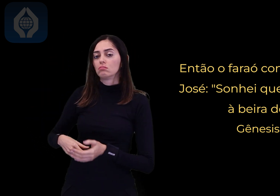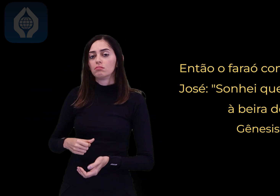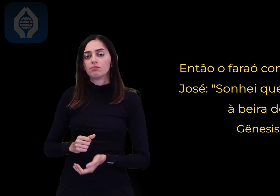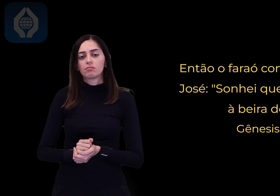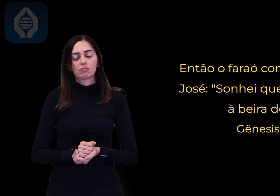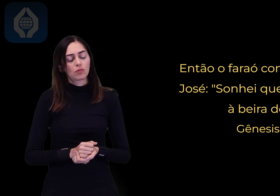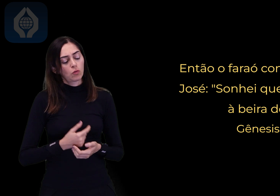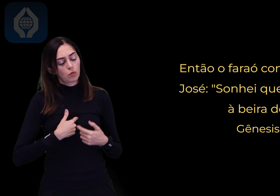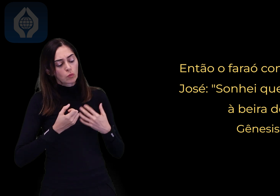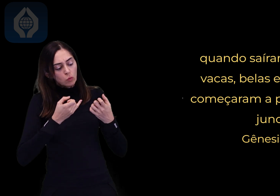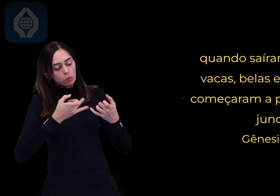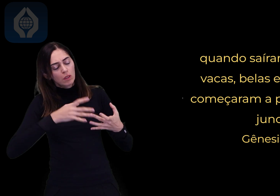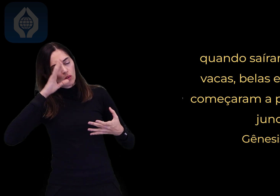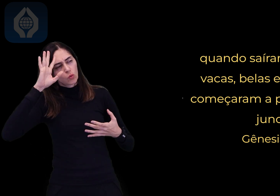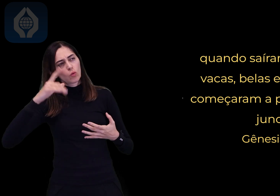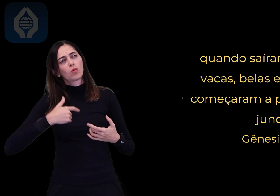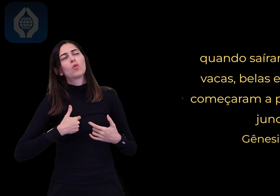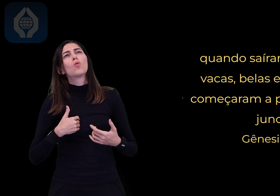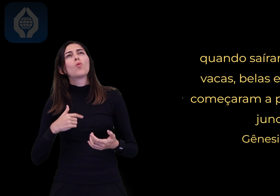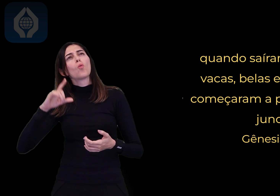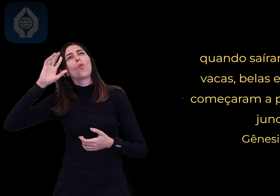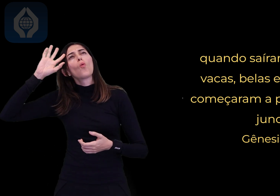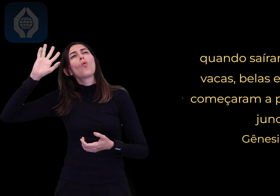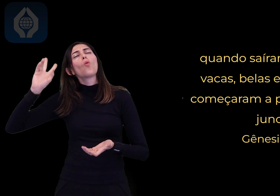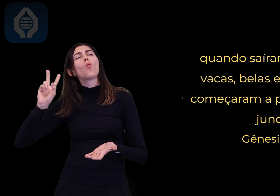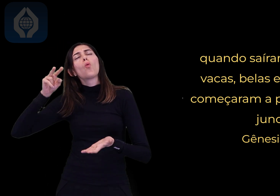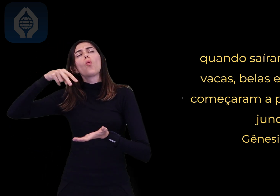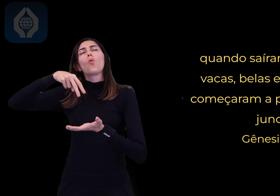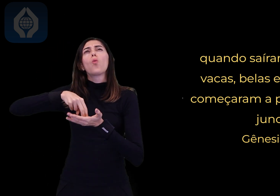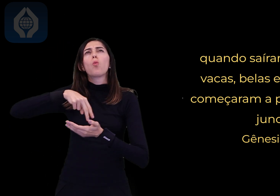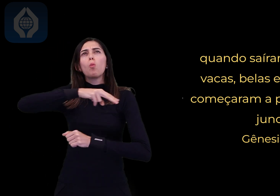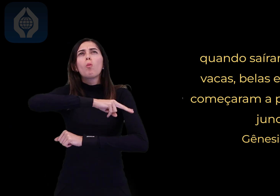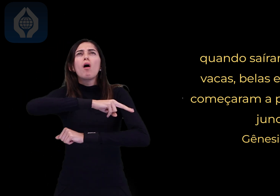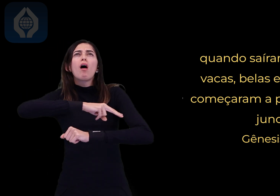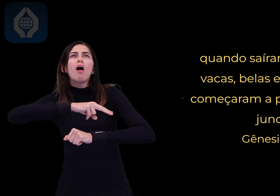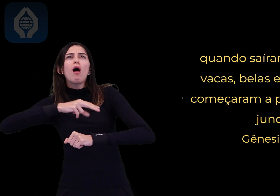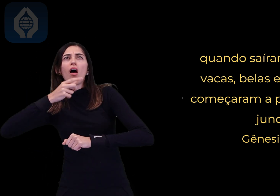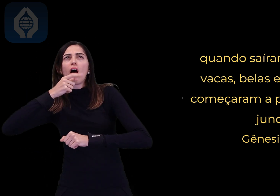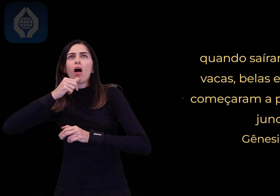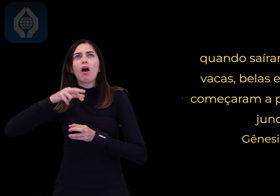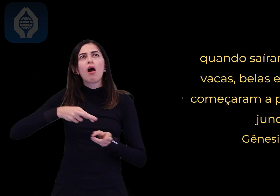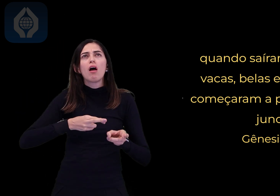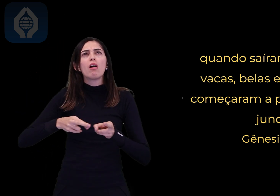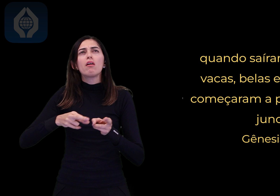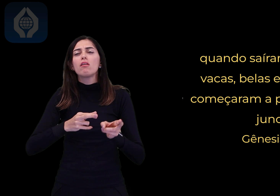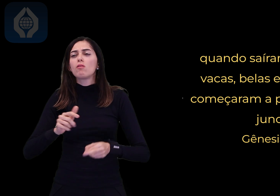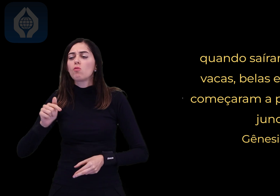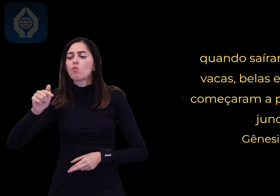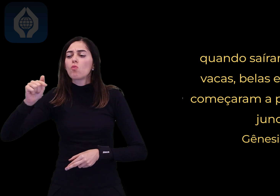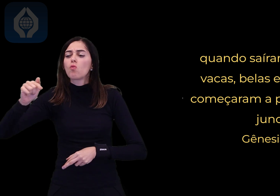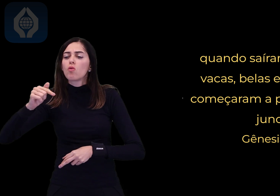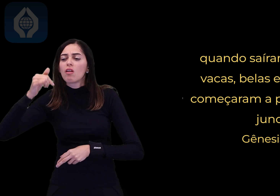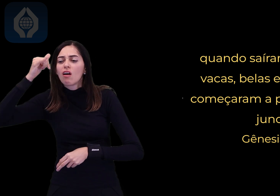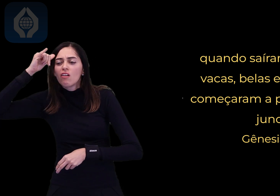beira do Nilo. Quando saíram do rio 7 vacas belas e gordas que começaram a pastar entre os